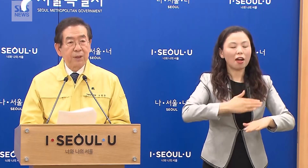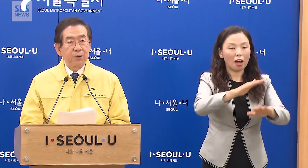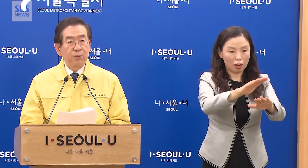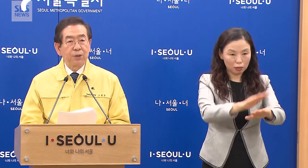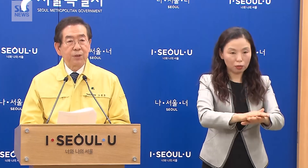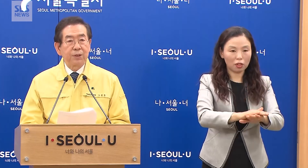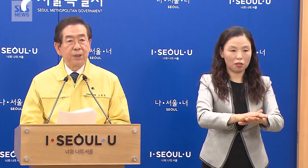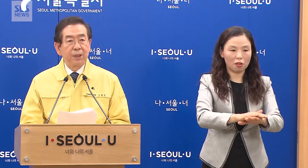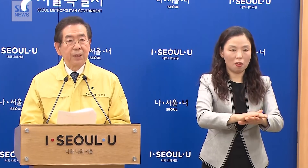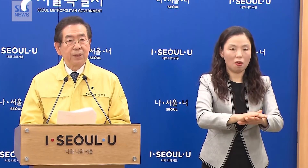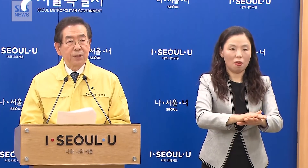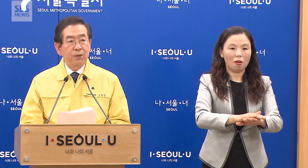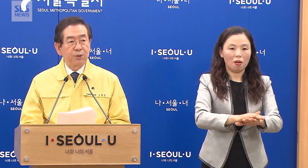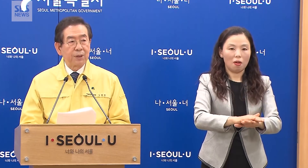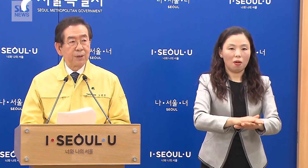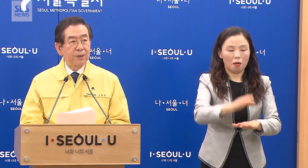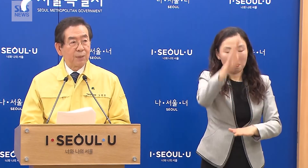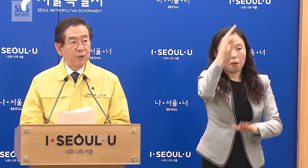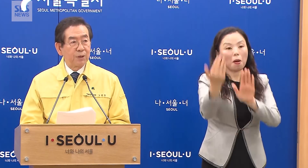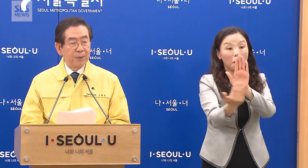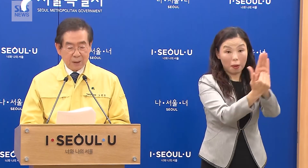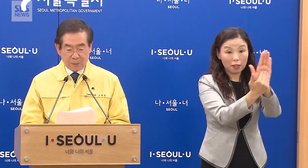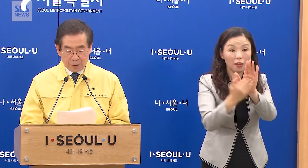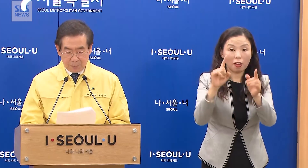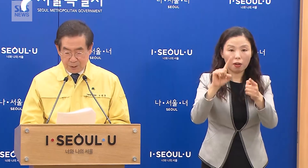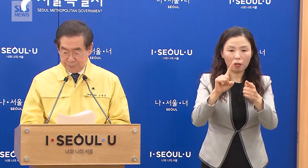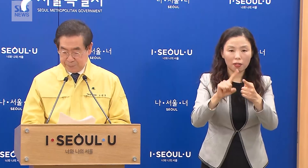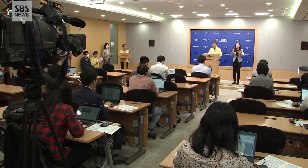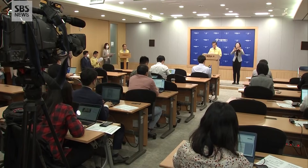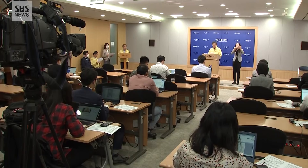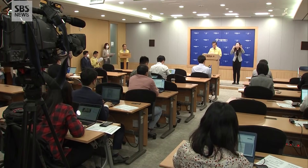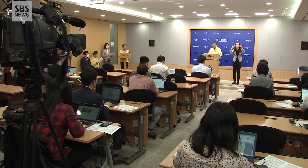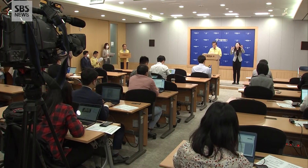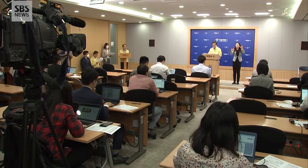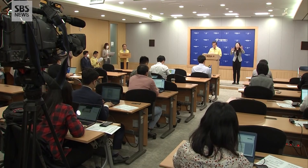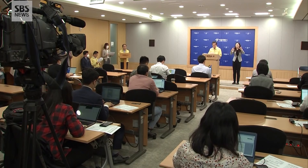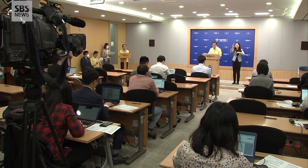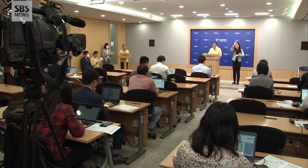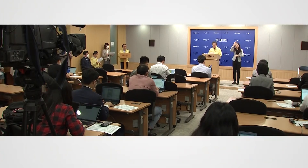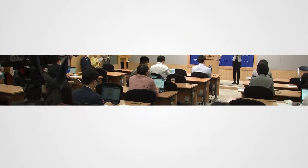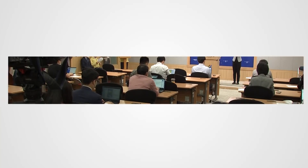수칙을 좀더 철저히 지켜 주시기를 당부드립니다 검사 포토 어